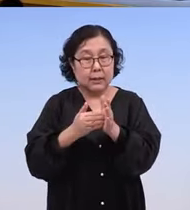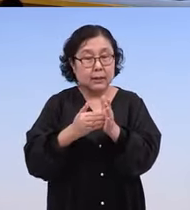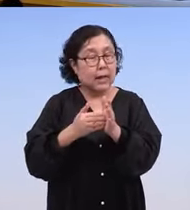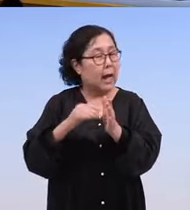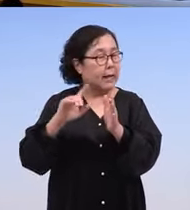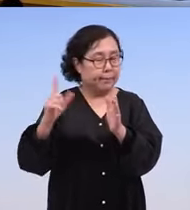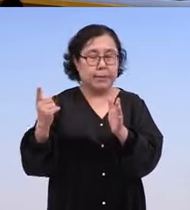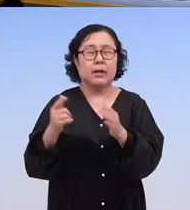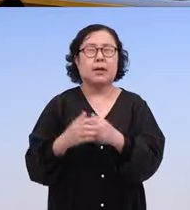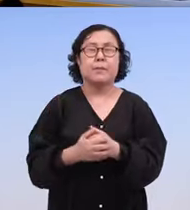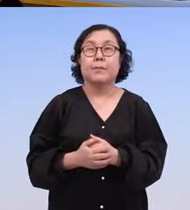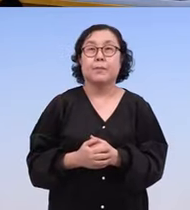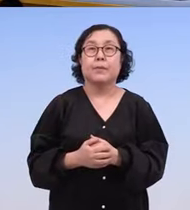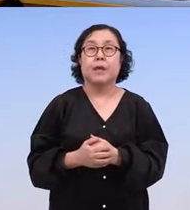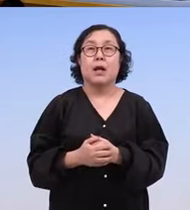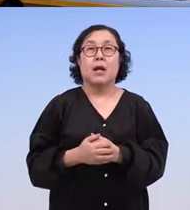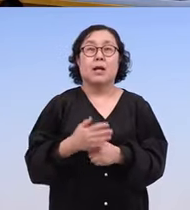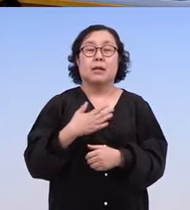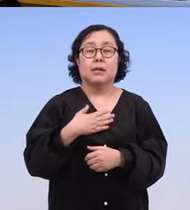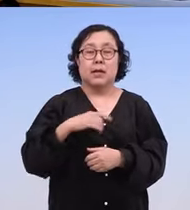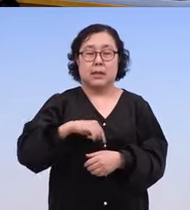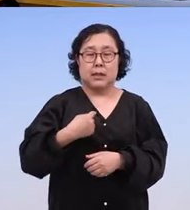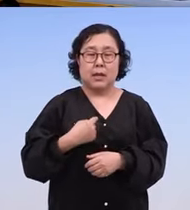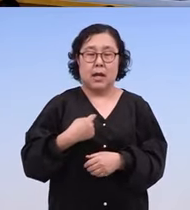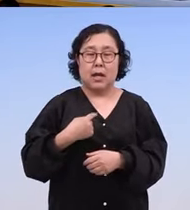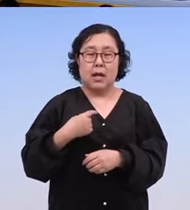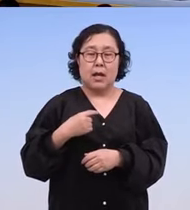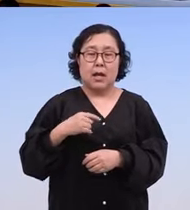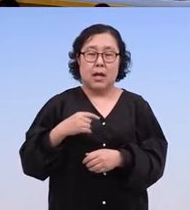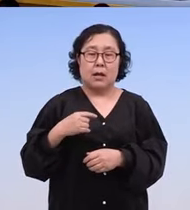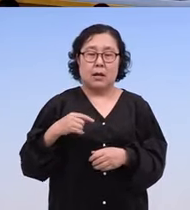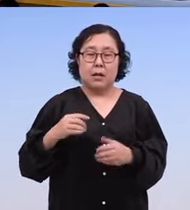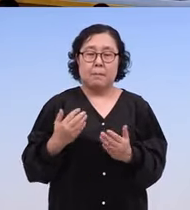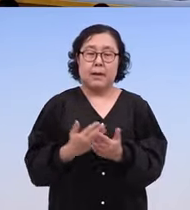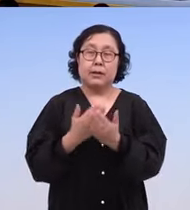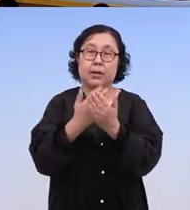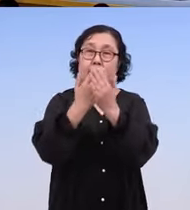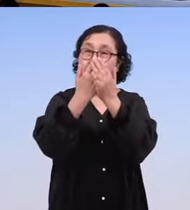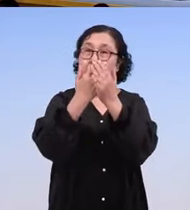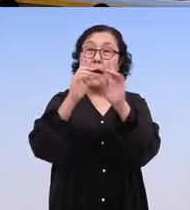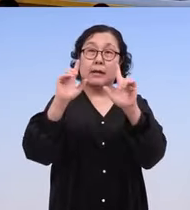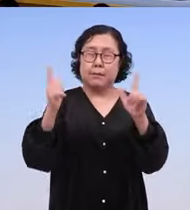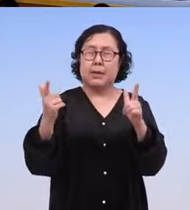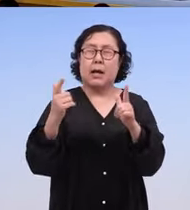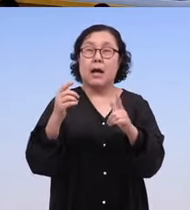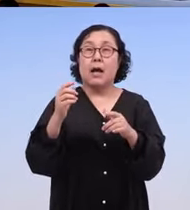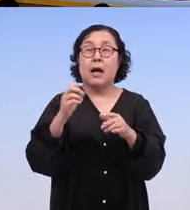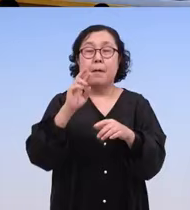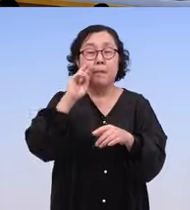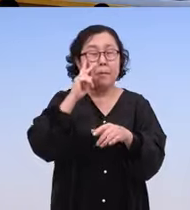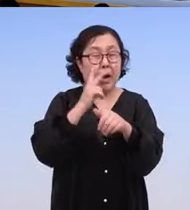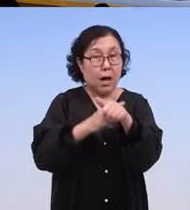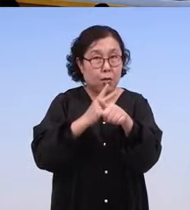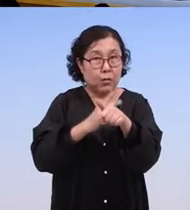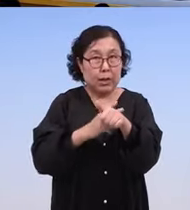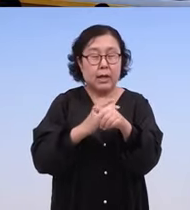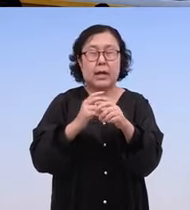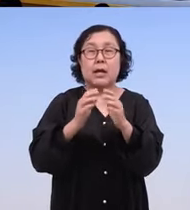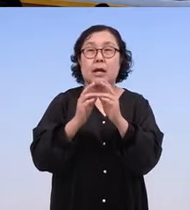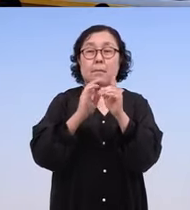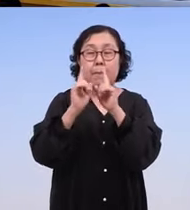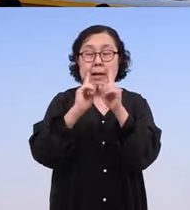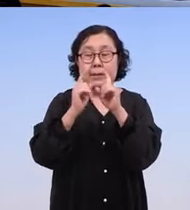성경이 아니에요. 그건 자기 개발서입니다. 정말 중요한 건 사도 바울이 그렇게